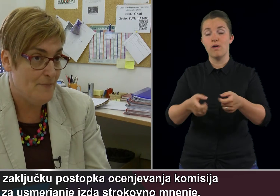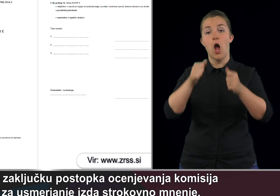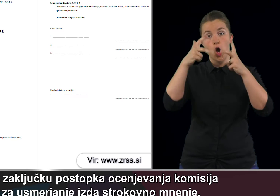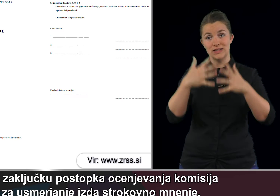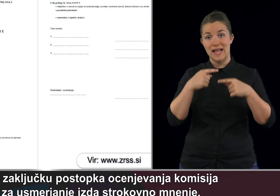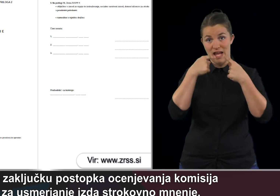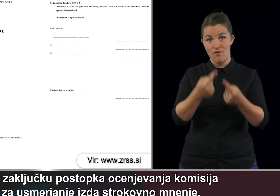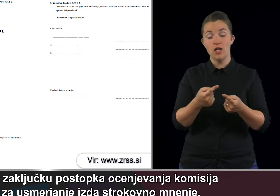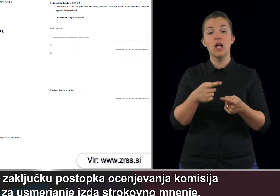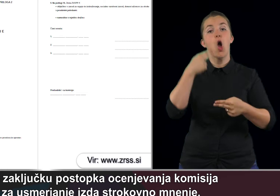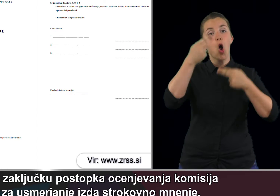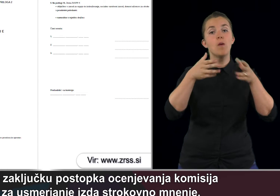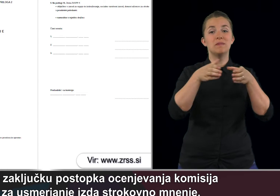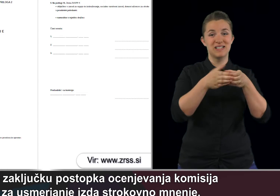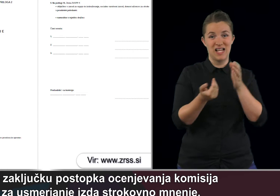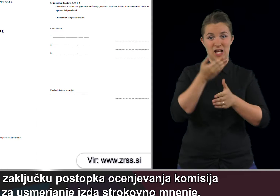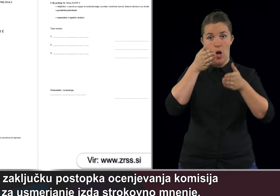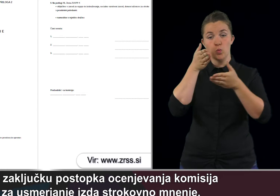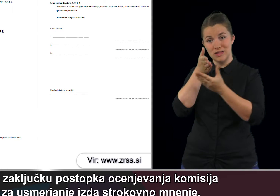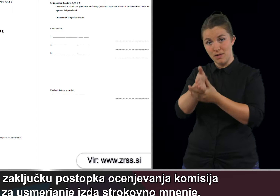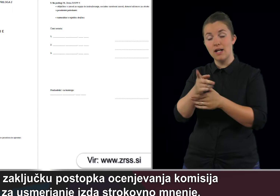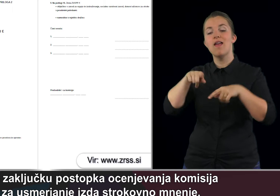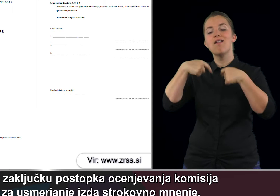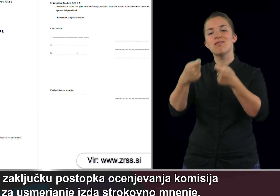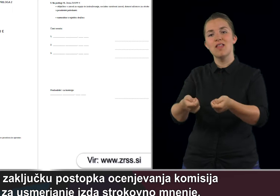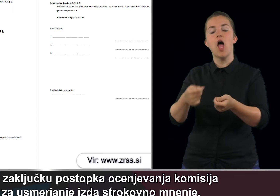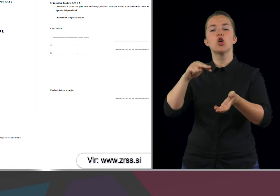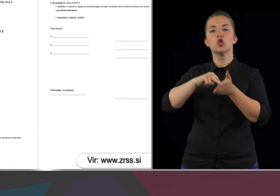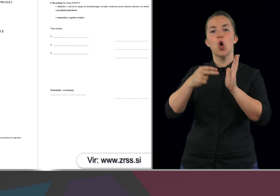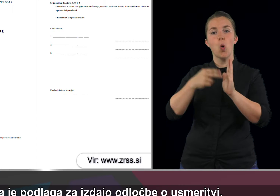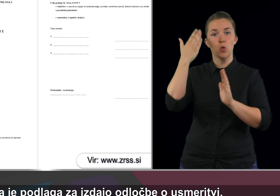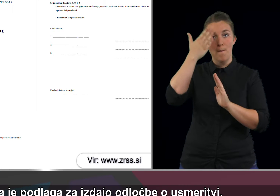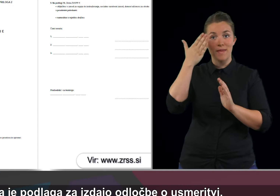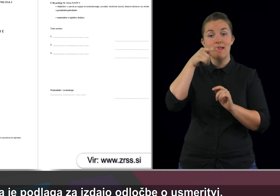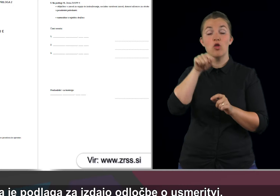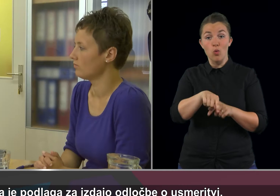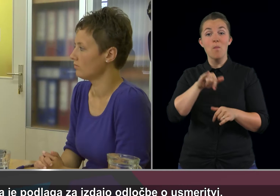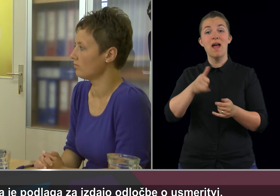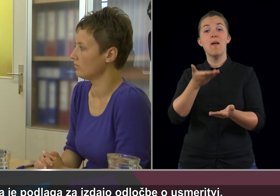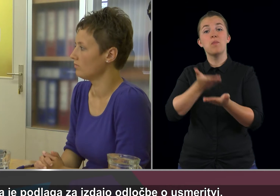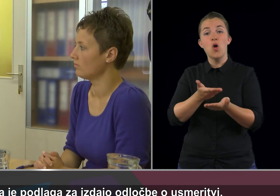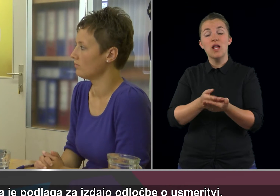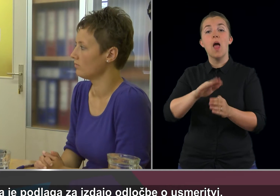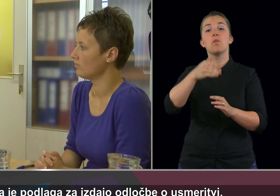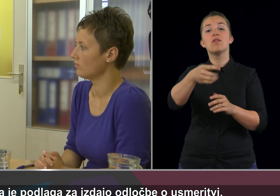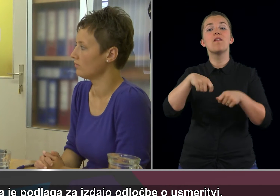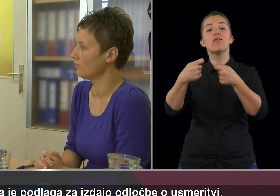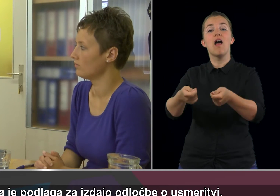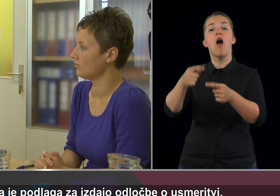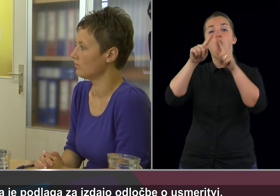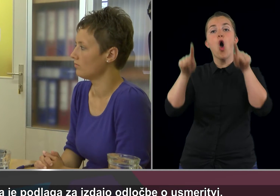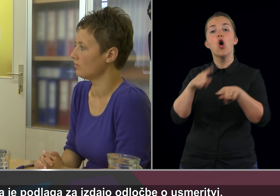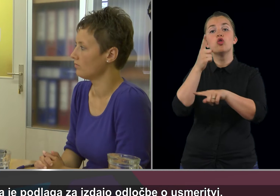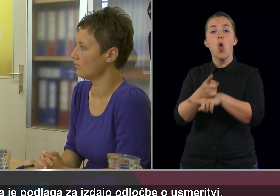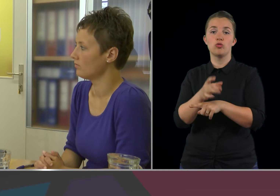ocenjevanja Komisija za usmerjanje izda strokovno mnenje, ki pa je podlaga za izdajo odločbe